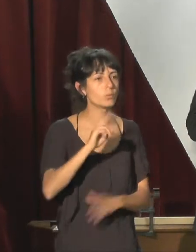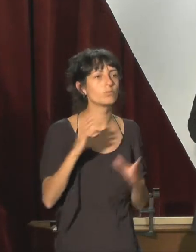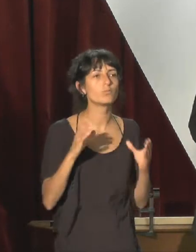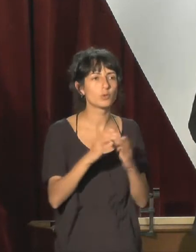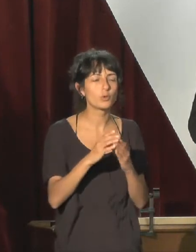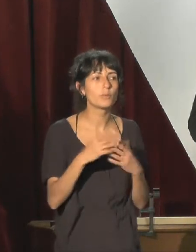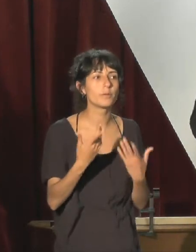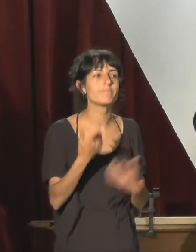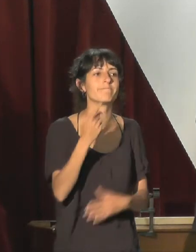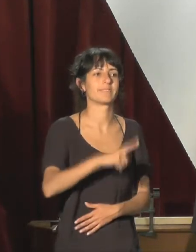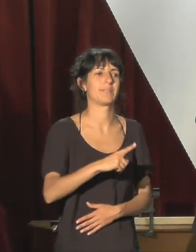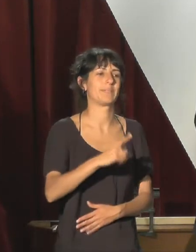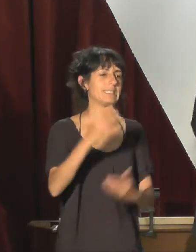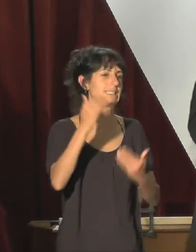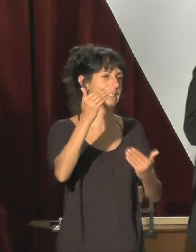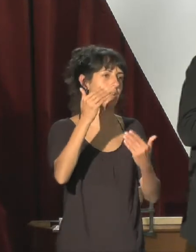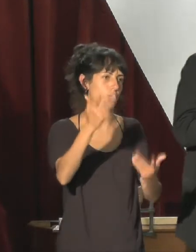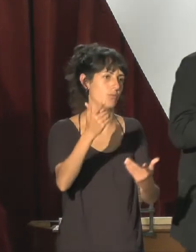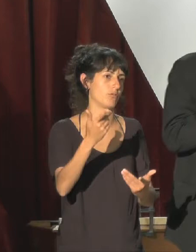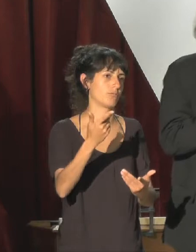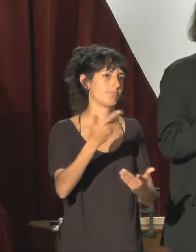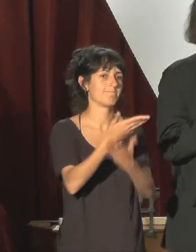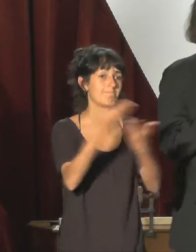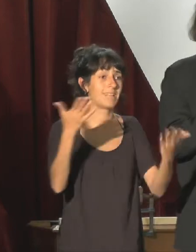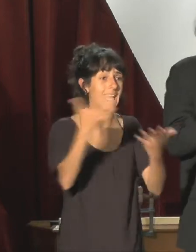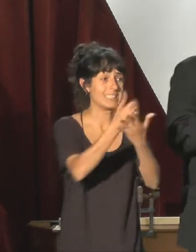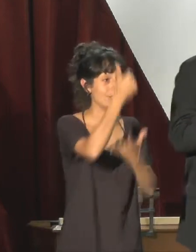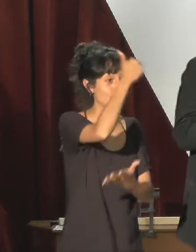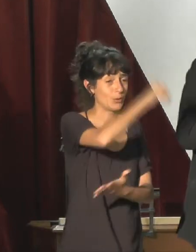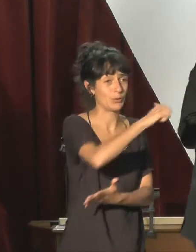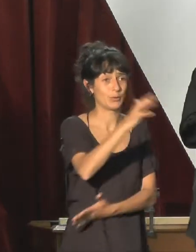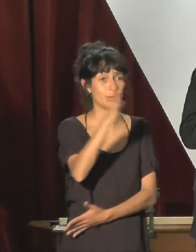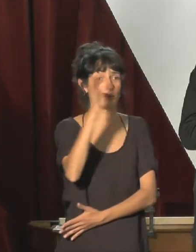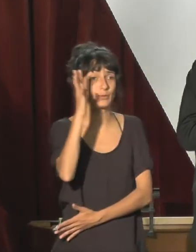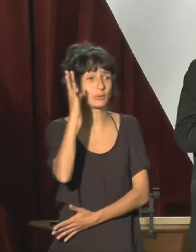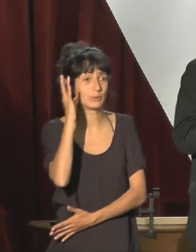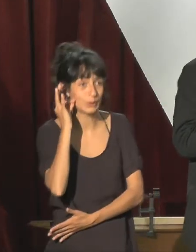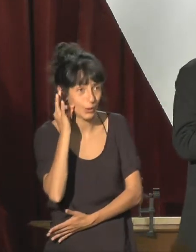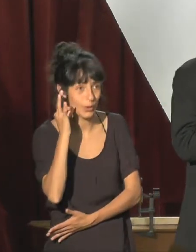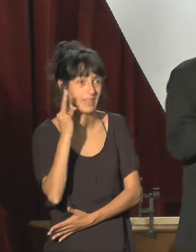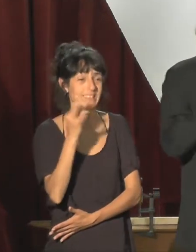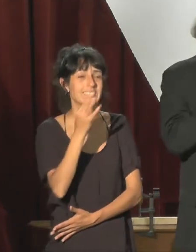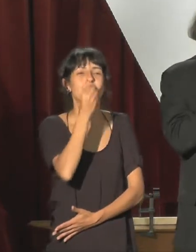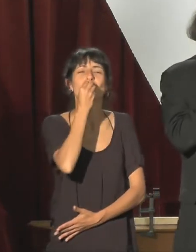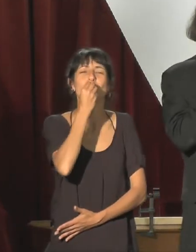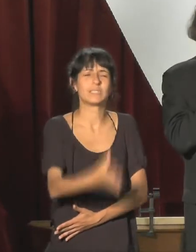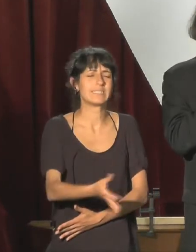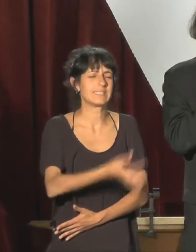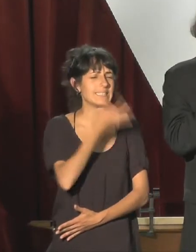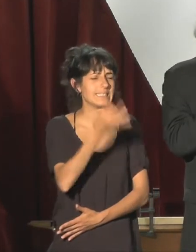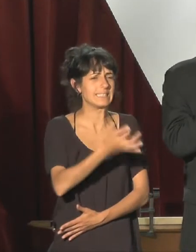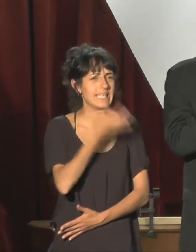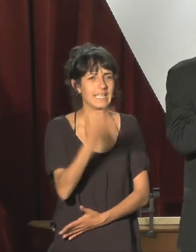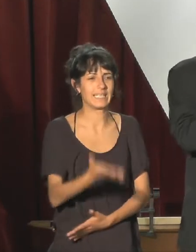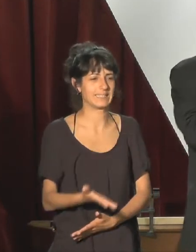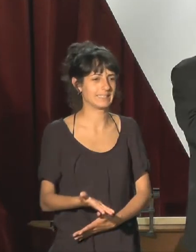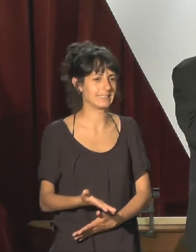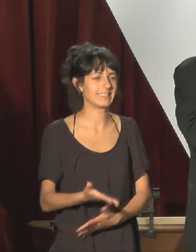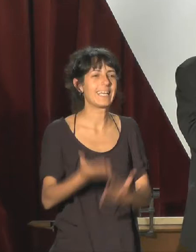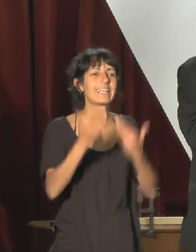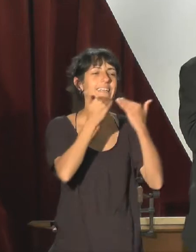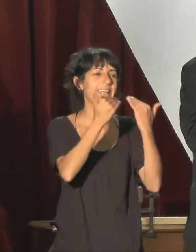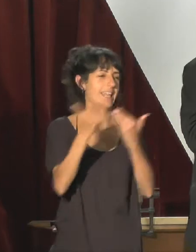a todas e a todos vostedes, a todas e a todos vós, moi boa tarde e